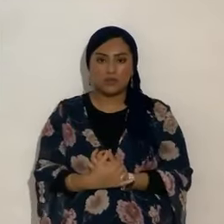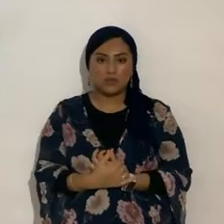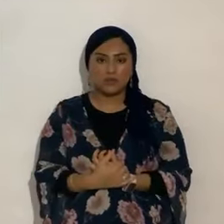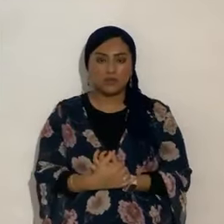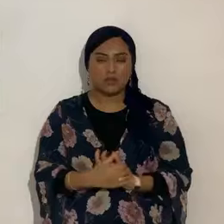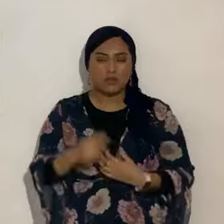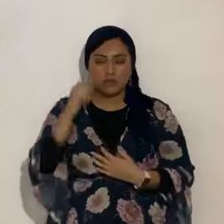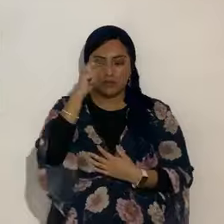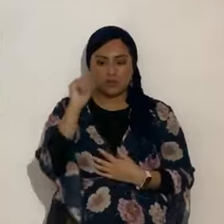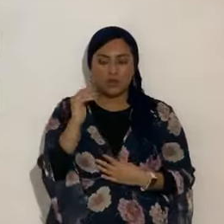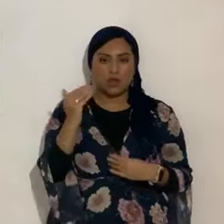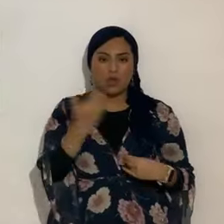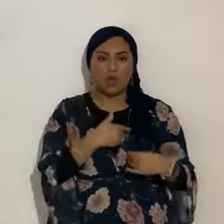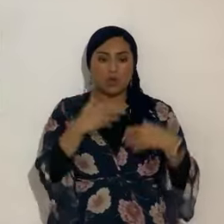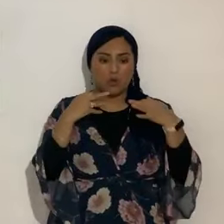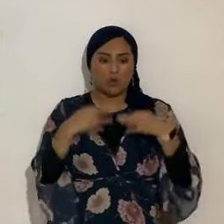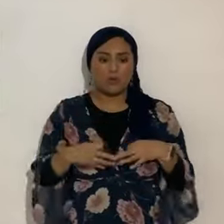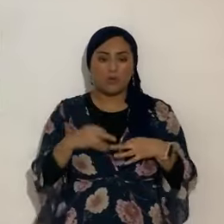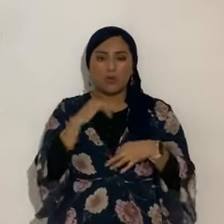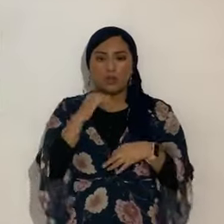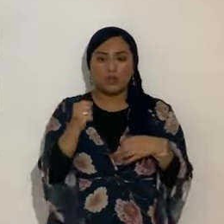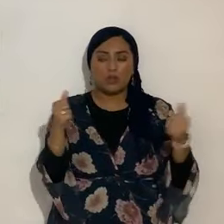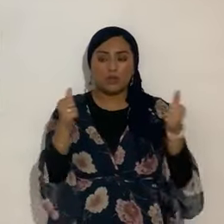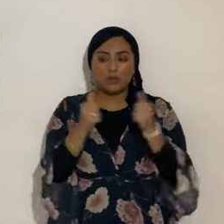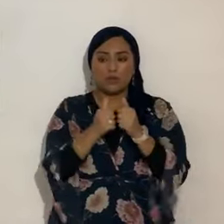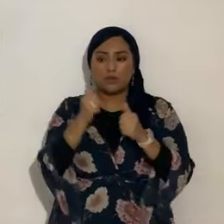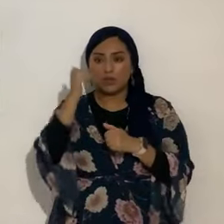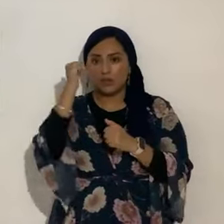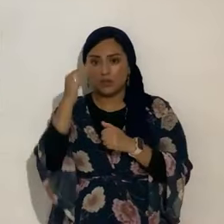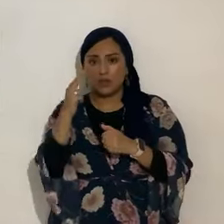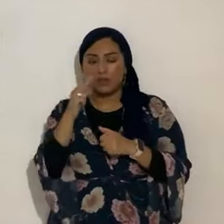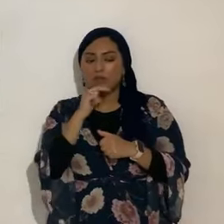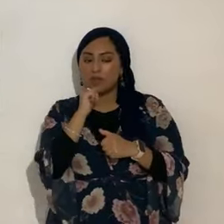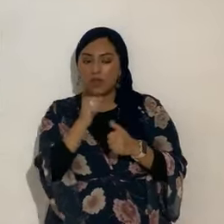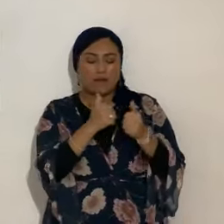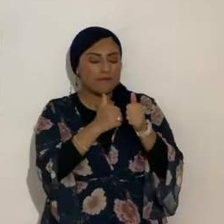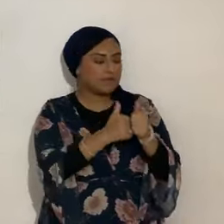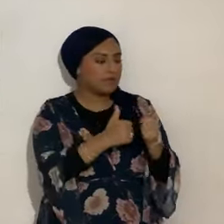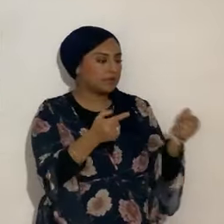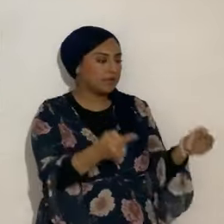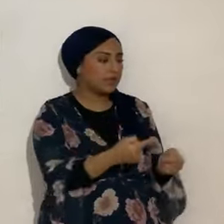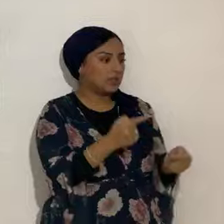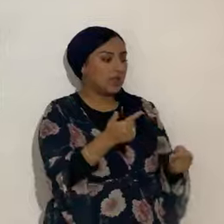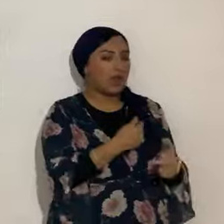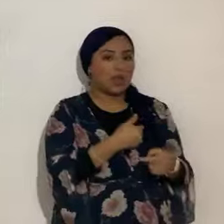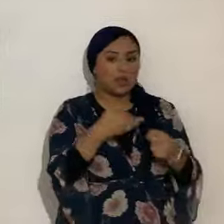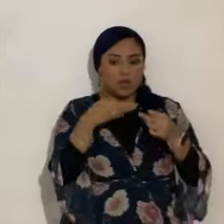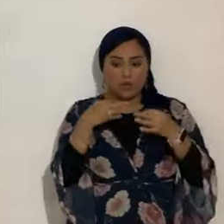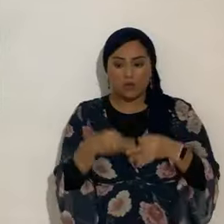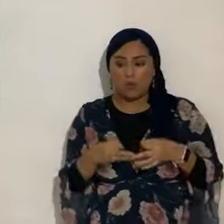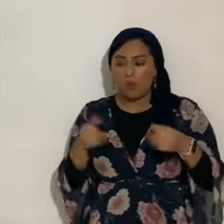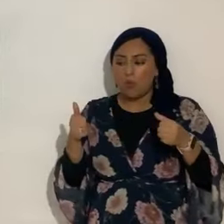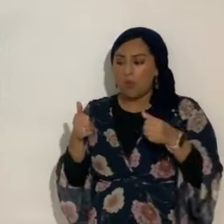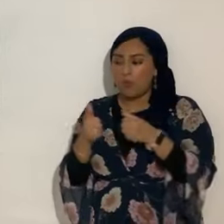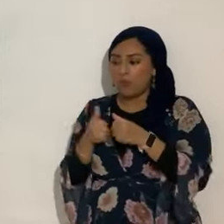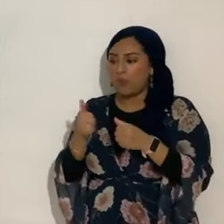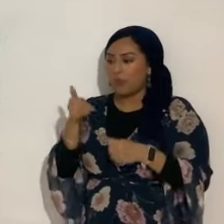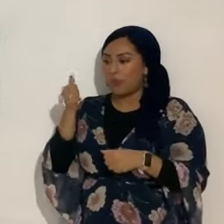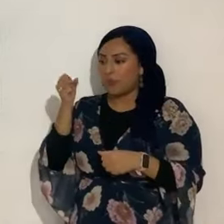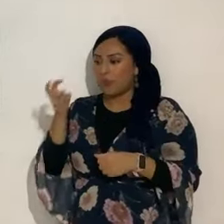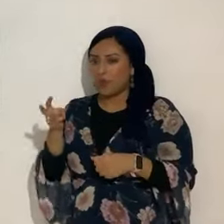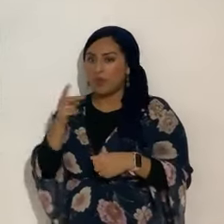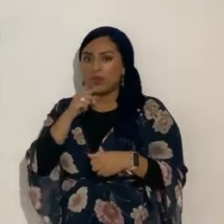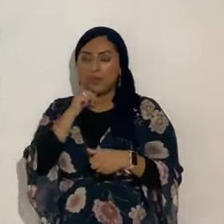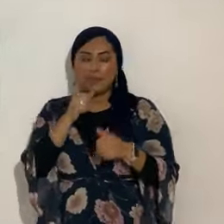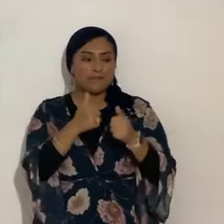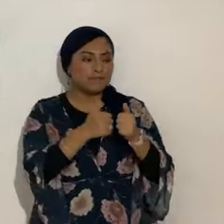porque nuestra voluntad está en Yahweh, no en seguir al mal. Nuestra voluntad está en Yahshua, no en